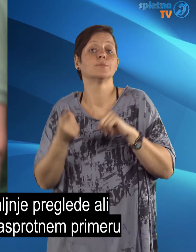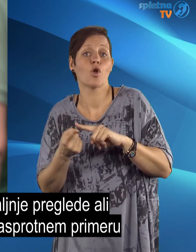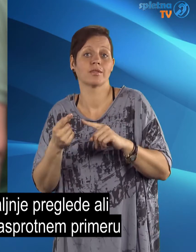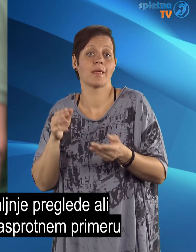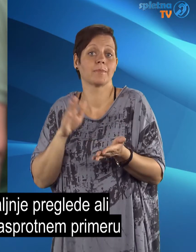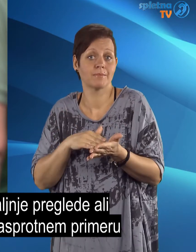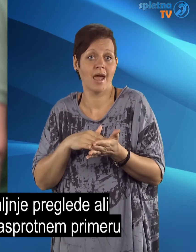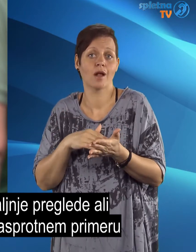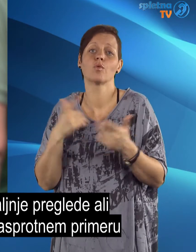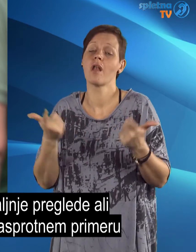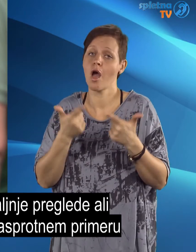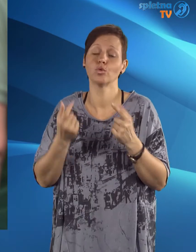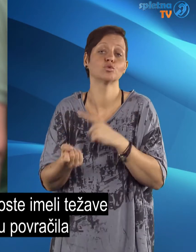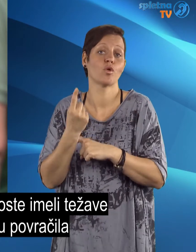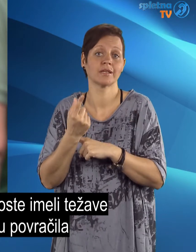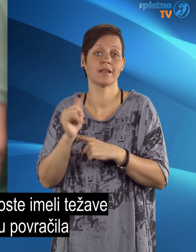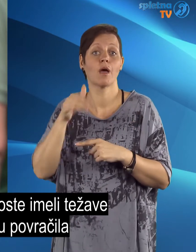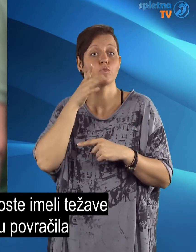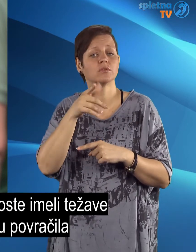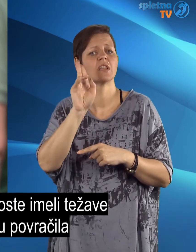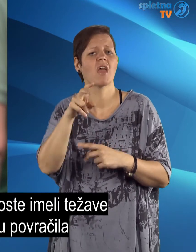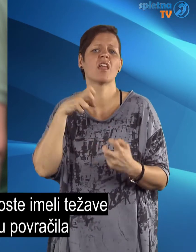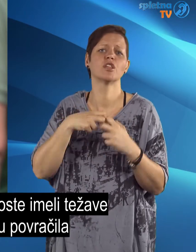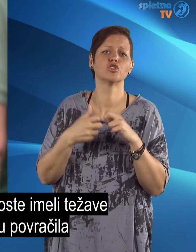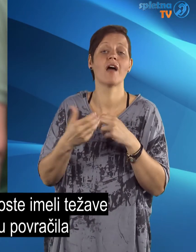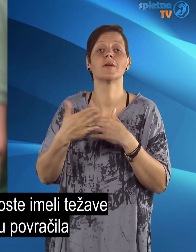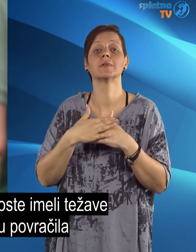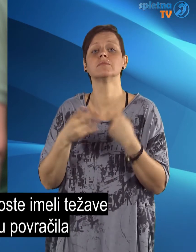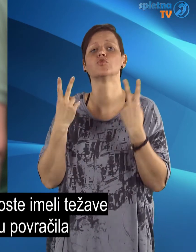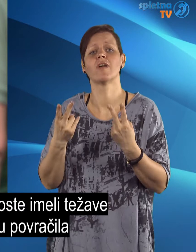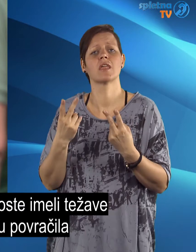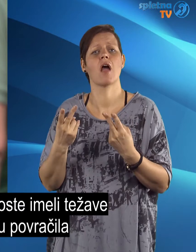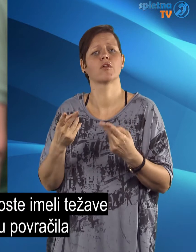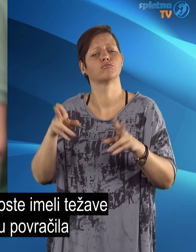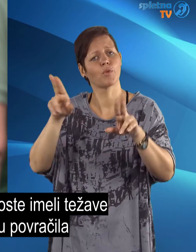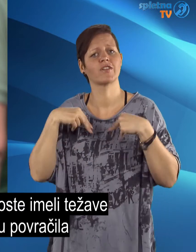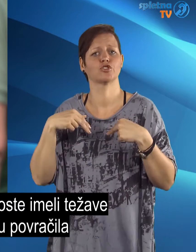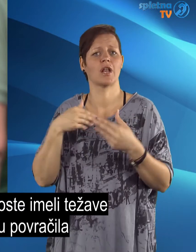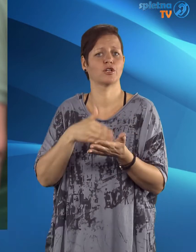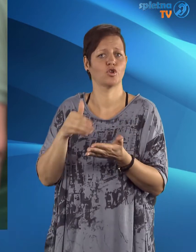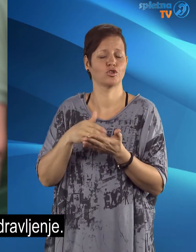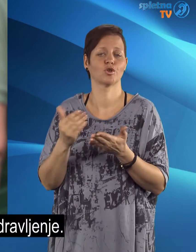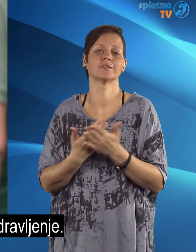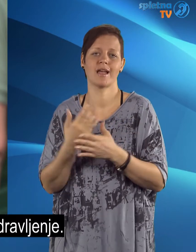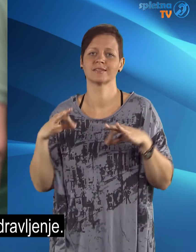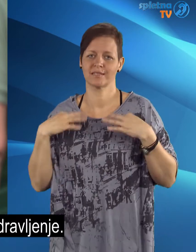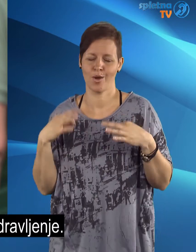V nasprotnem primeru se lahko zgodi, da boste imeli težave pri uveljavljanju povračila stroškov za zdravljenje.